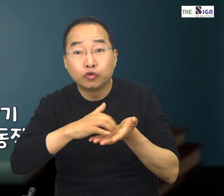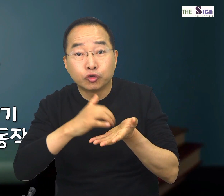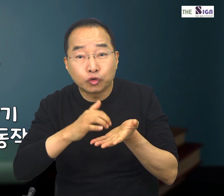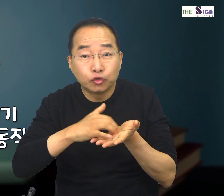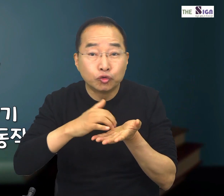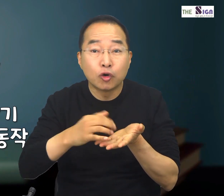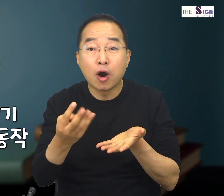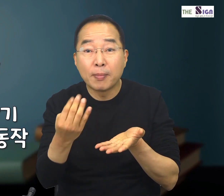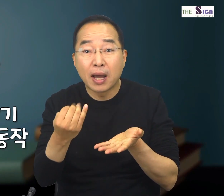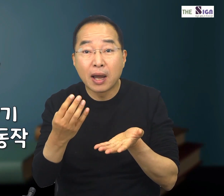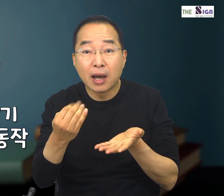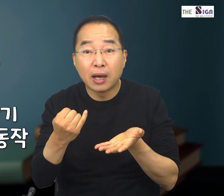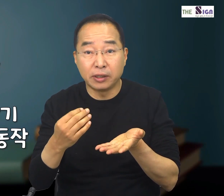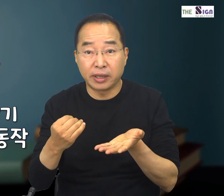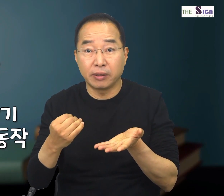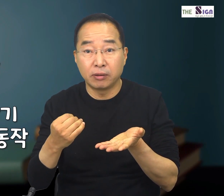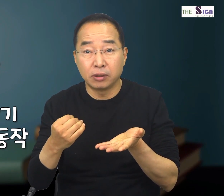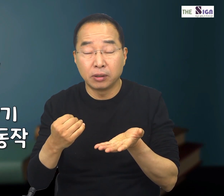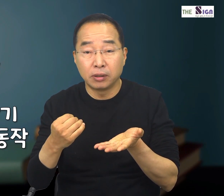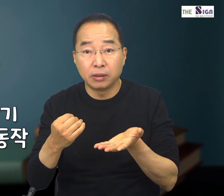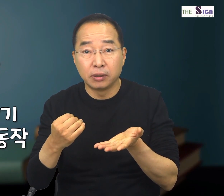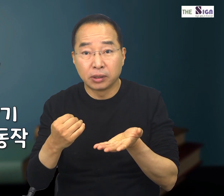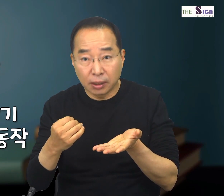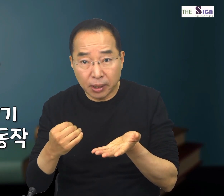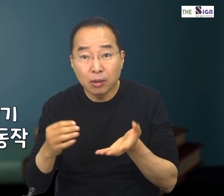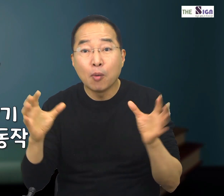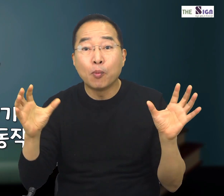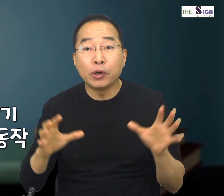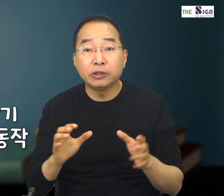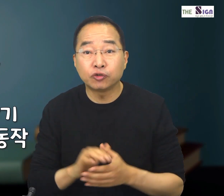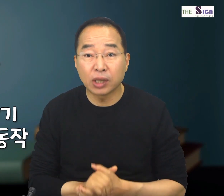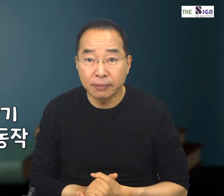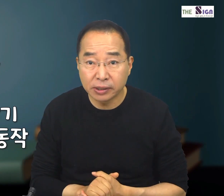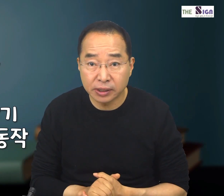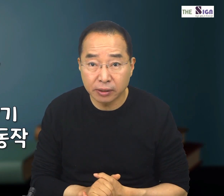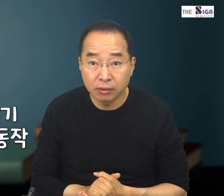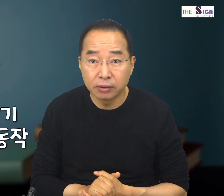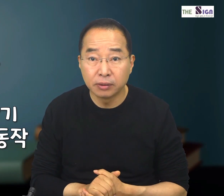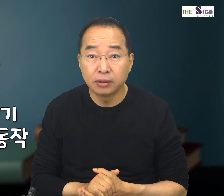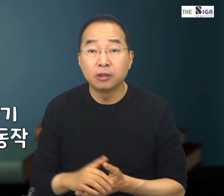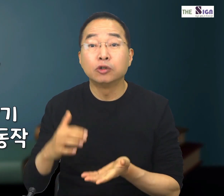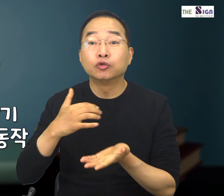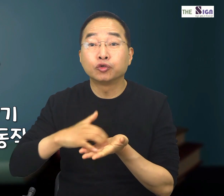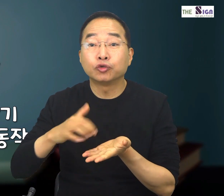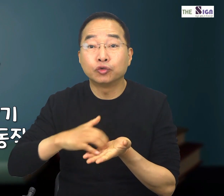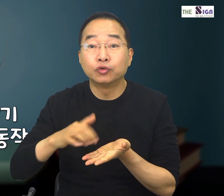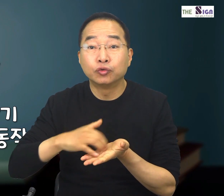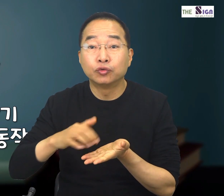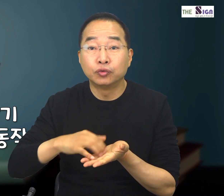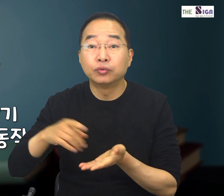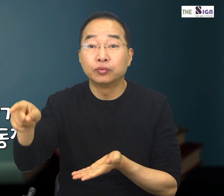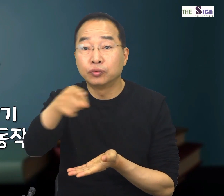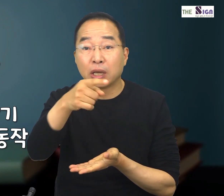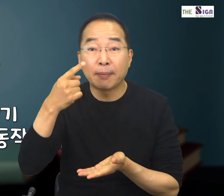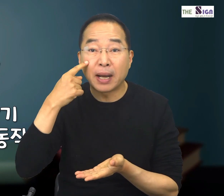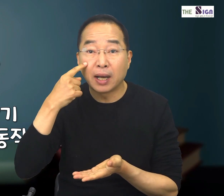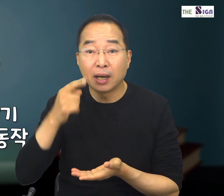수 이렇게 해요. 그러면 모인 수가 몇이에요? 수 해봐.